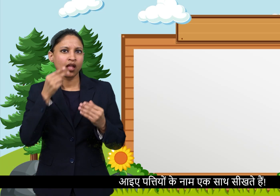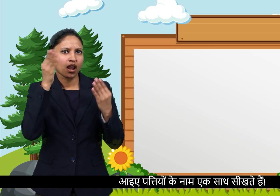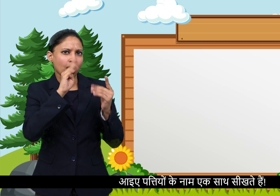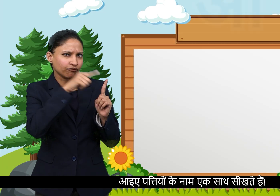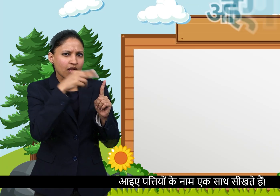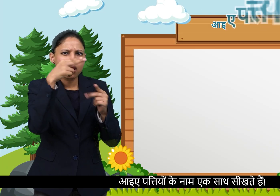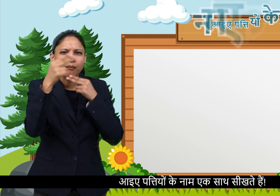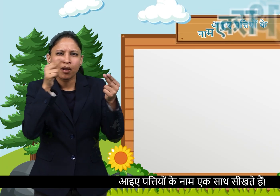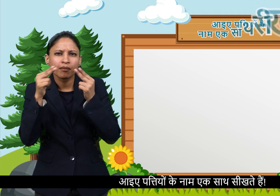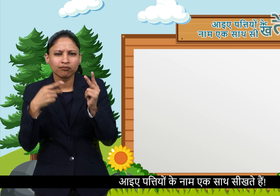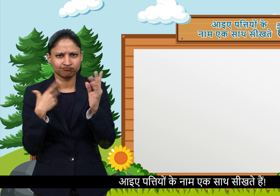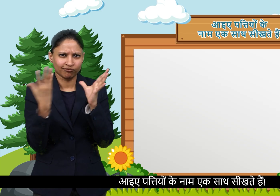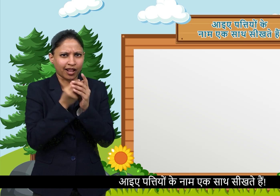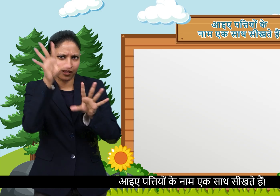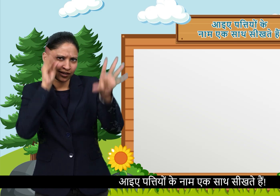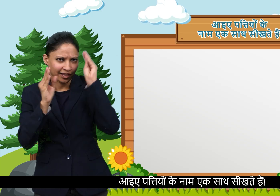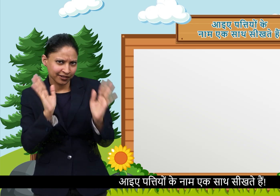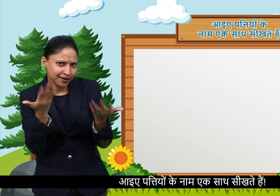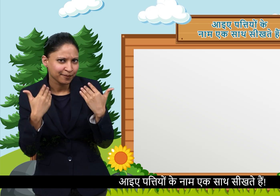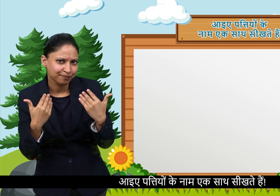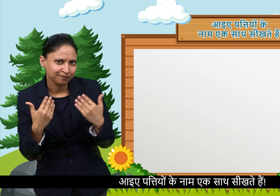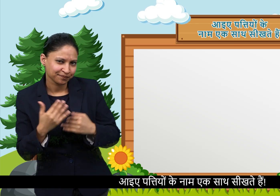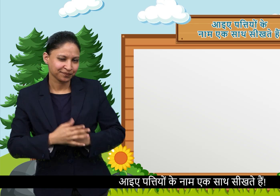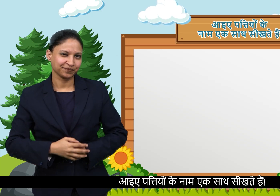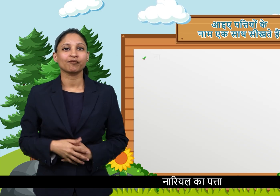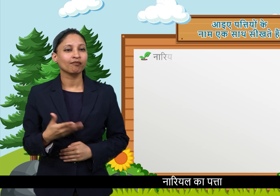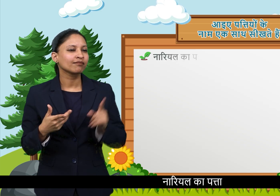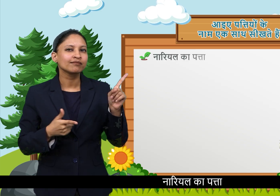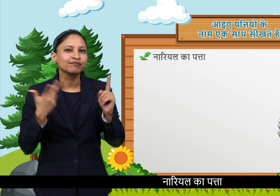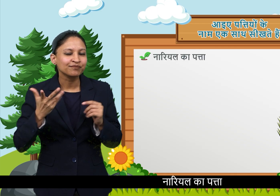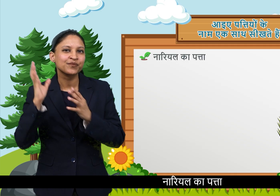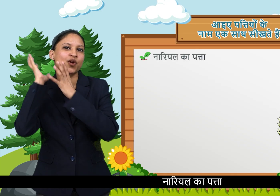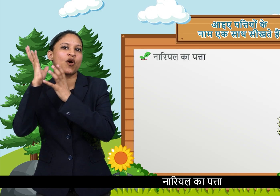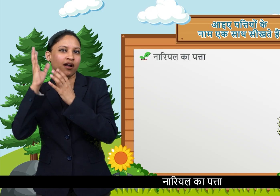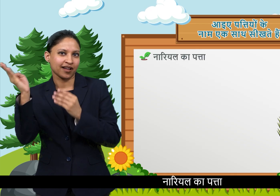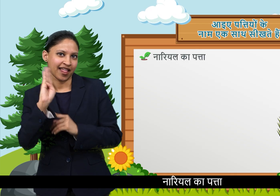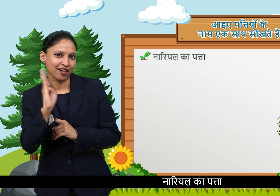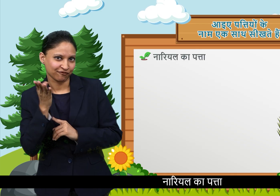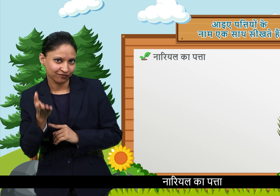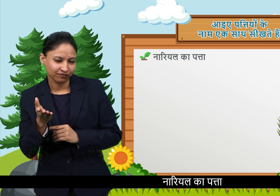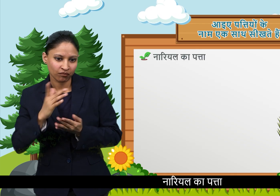आइए पत्तियों के नाम एक साथ सीखते हैं। नारियल का पत्ता,